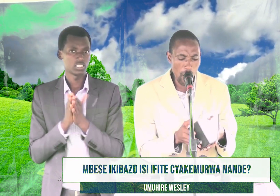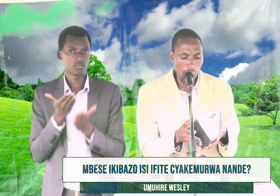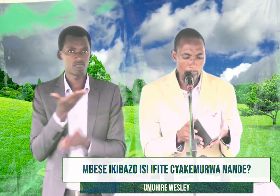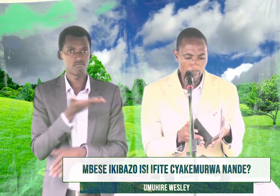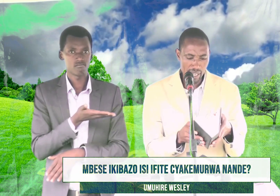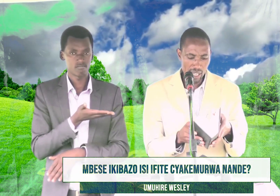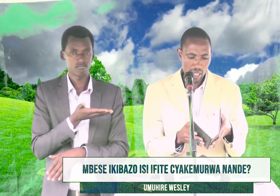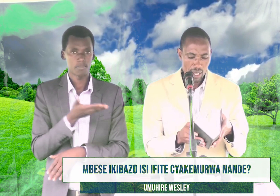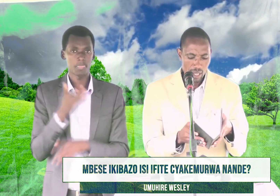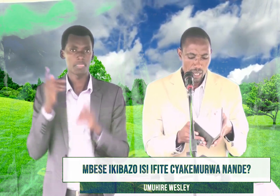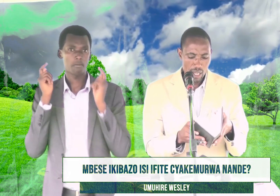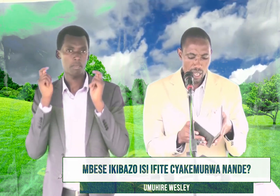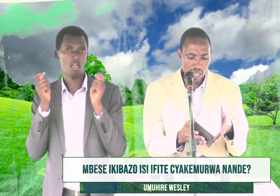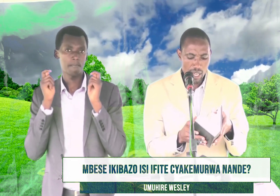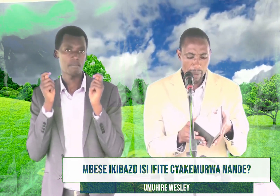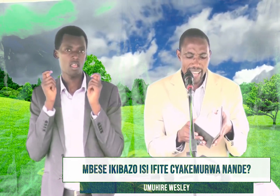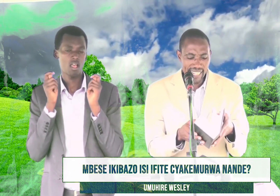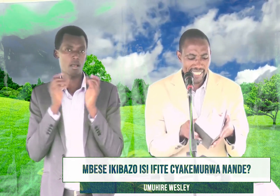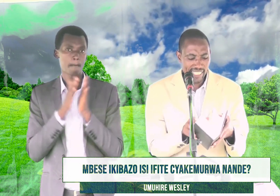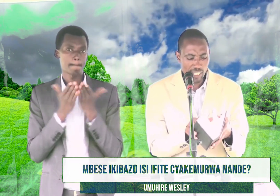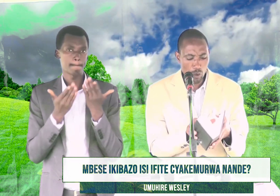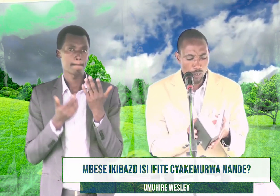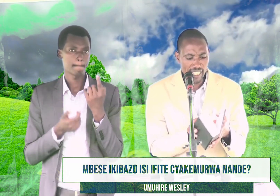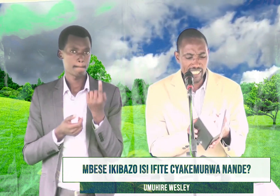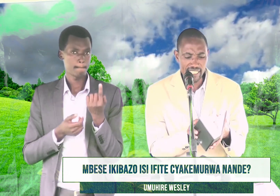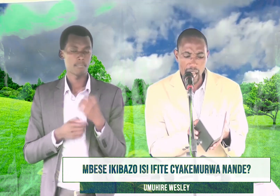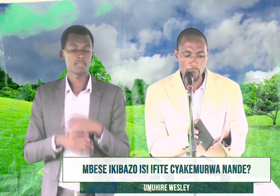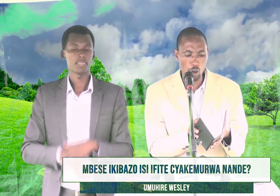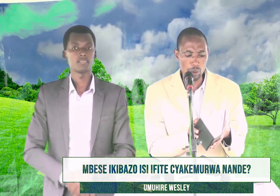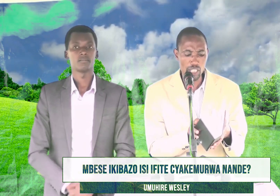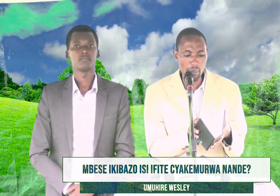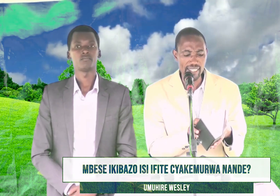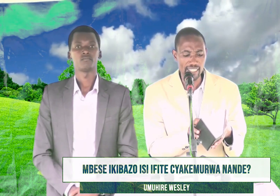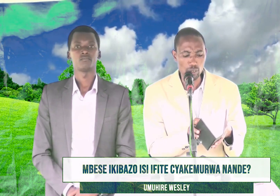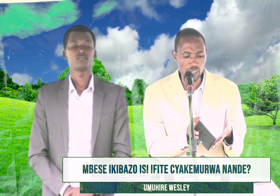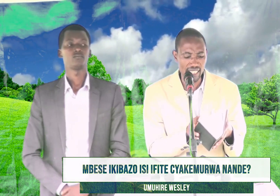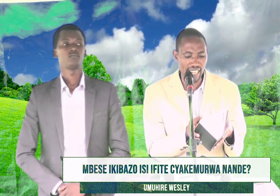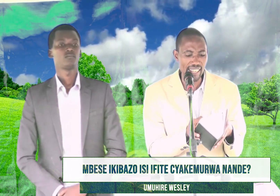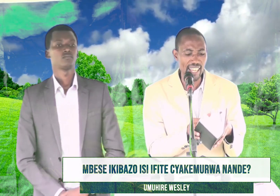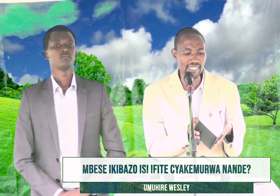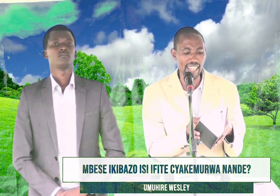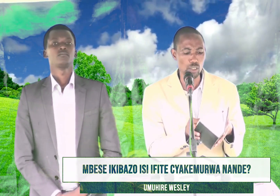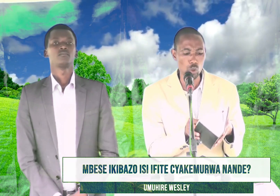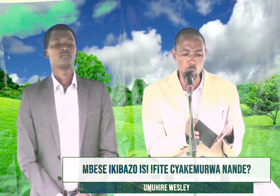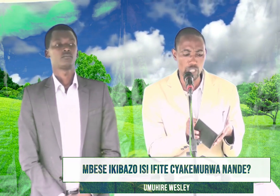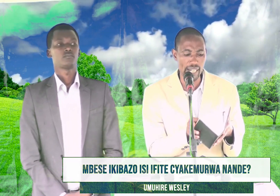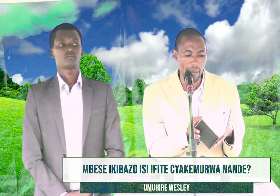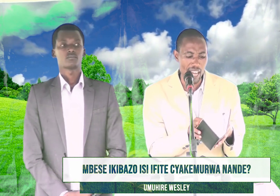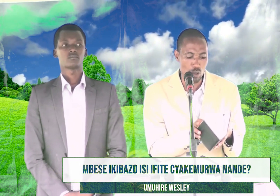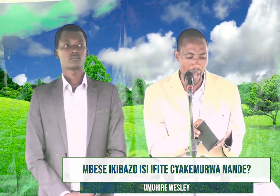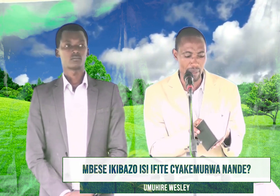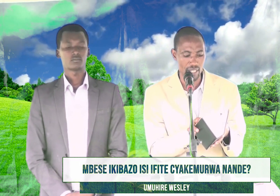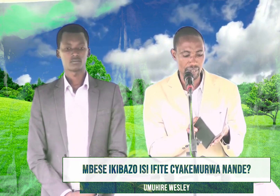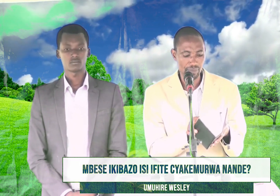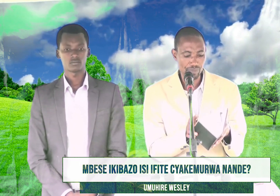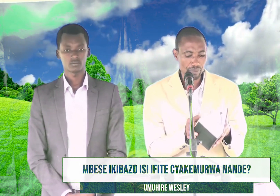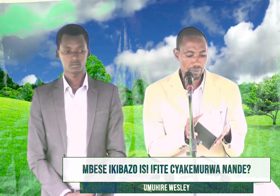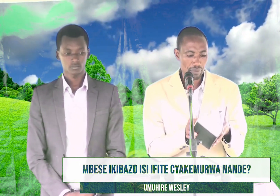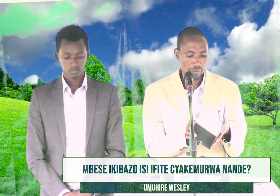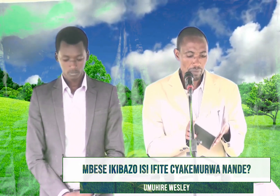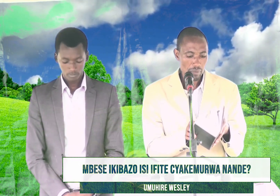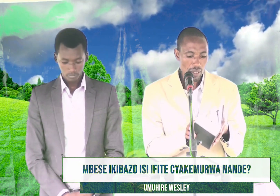umuzingo waho wa mbere bagerageje kuvuga iri jambo uburyo Imana igitugirira neza iduhuje n'abantu babi.